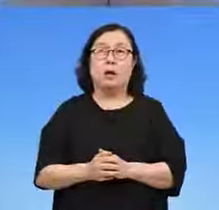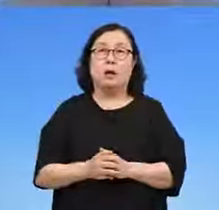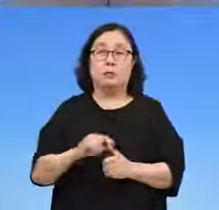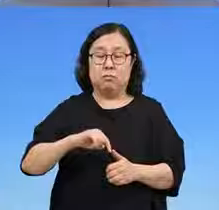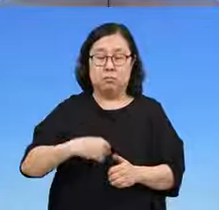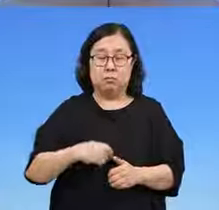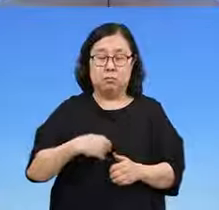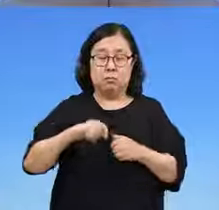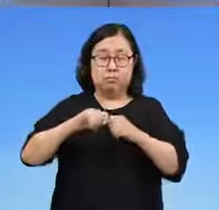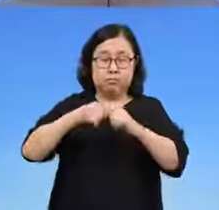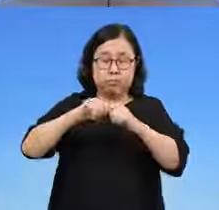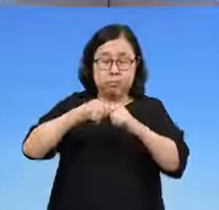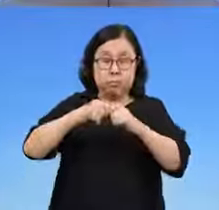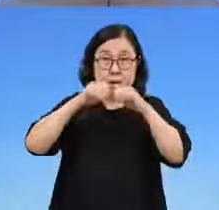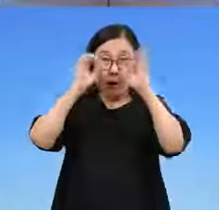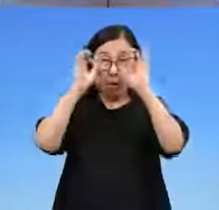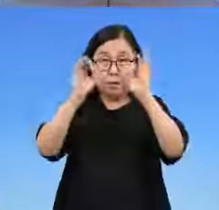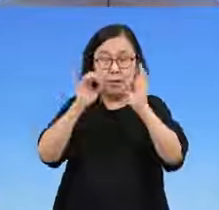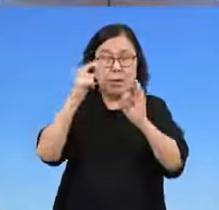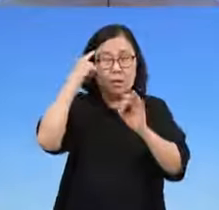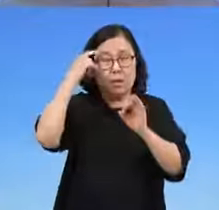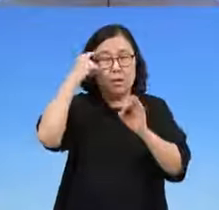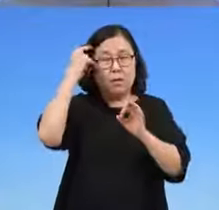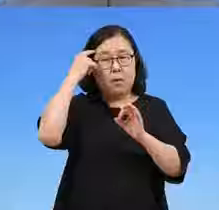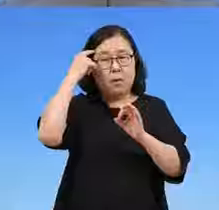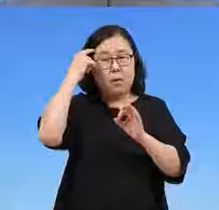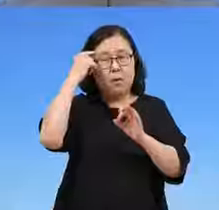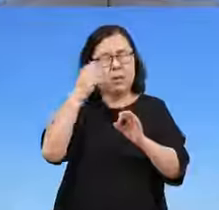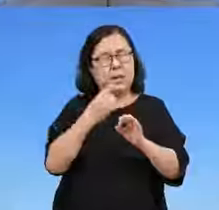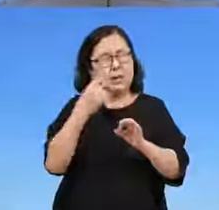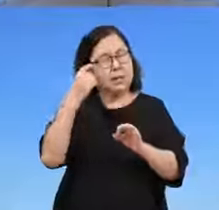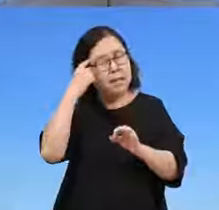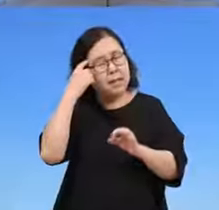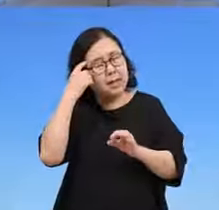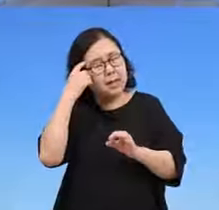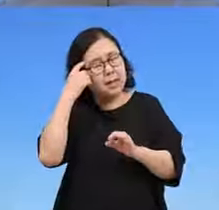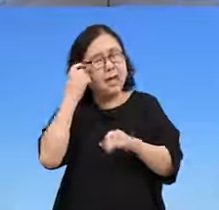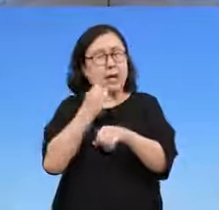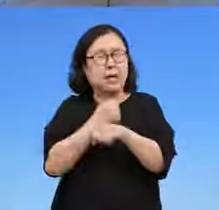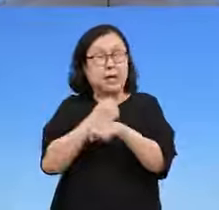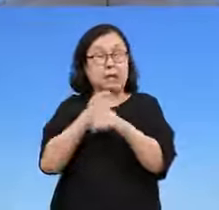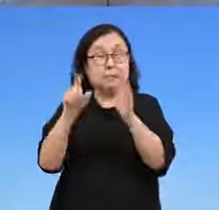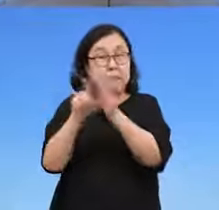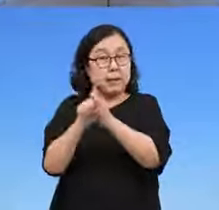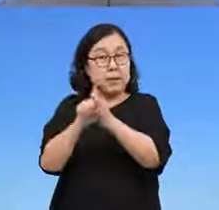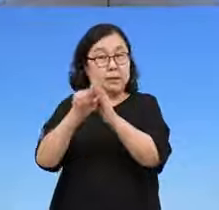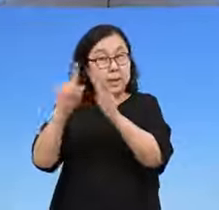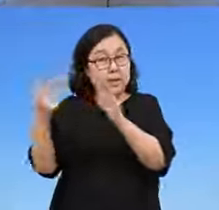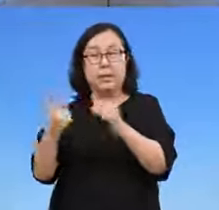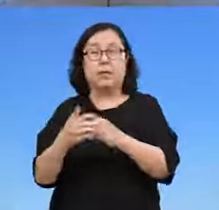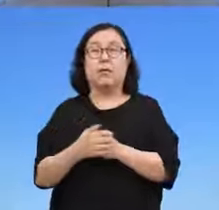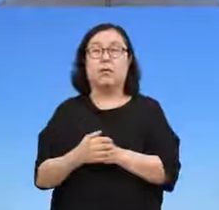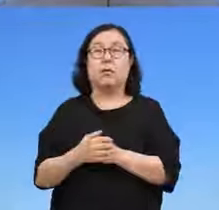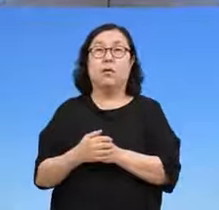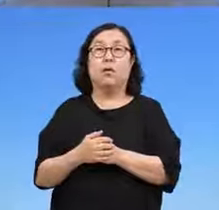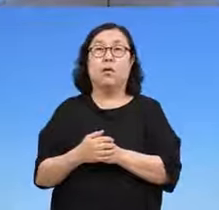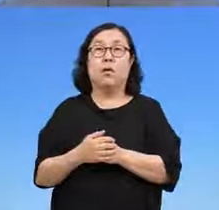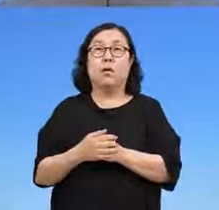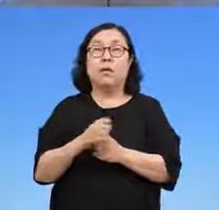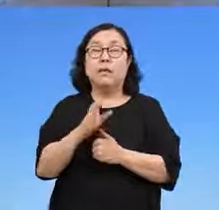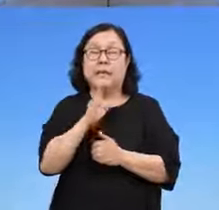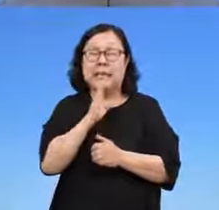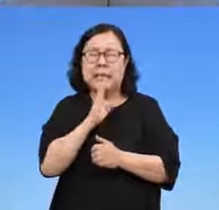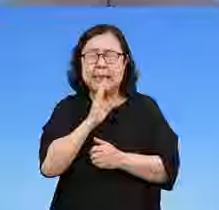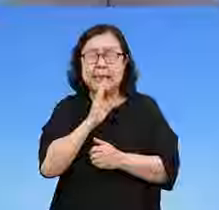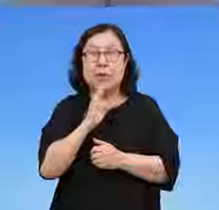보세요. 여기서 말씀하시는 믿음은 지식적인 믿음이 아닙니다. 머릿속으로 그냥 정답 똑똑하게 말해서 칭찬 들은 게